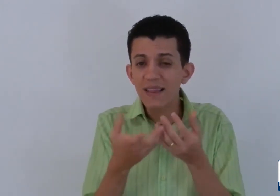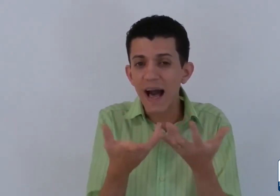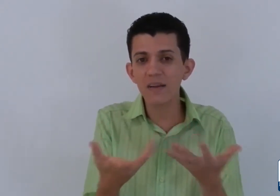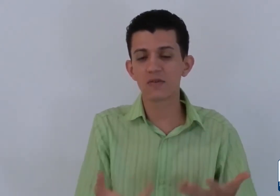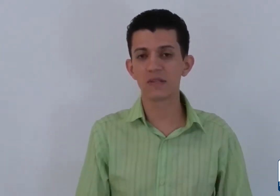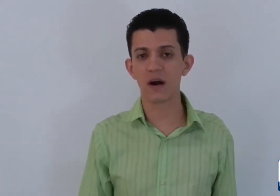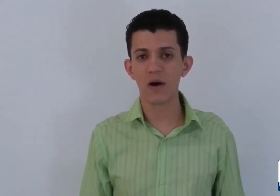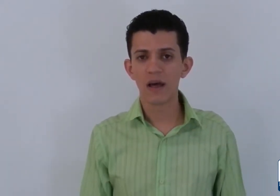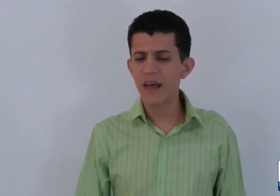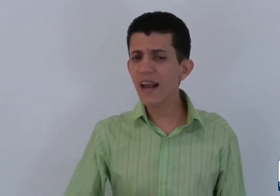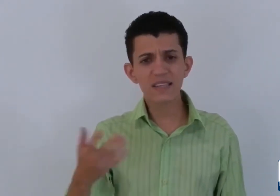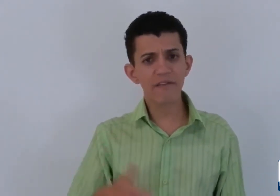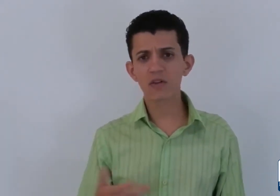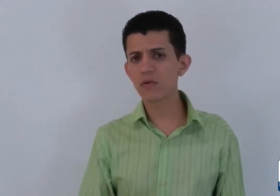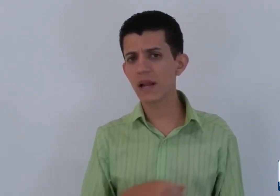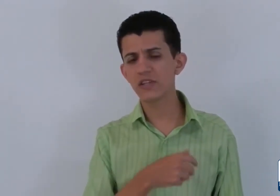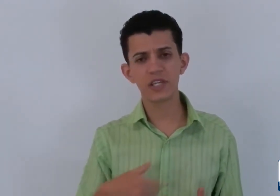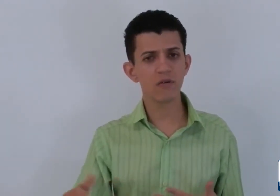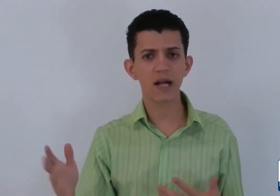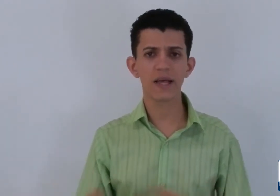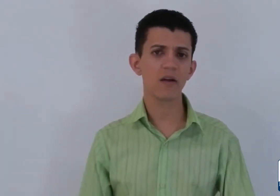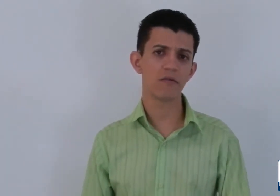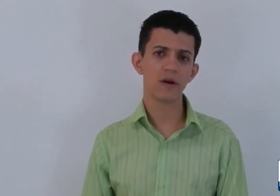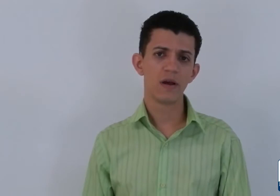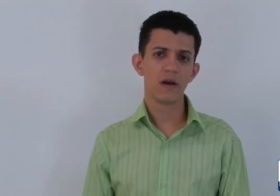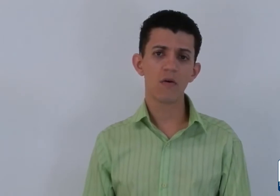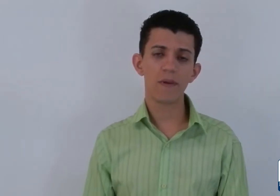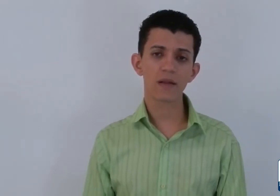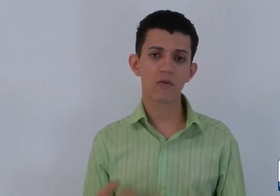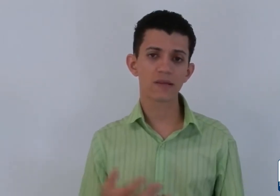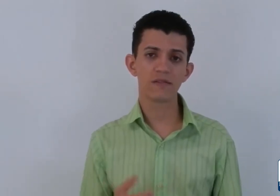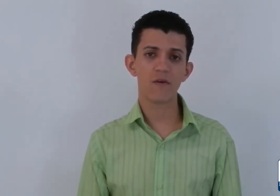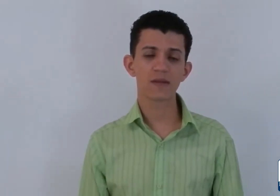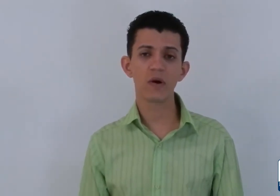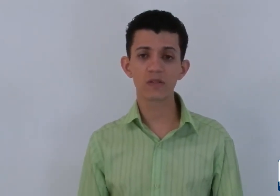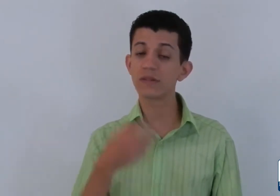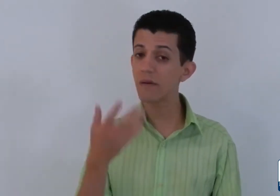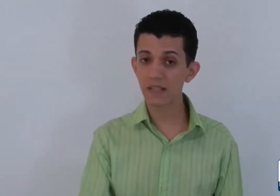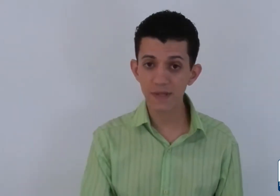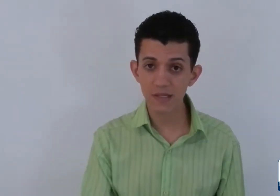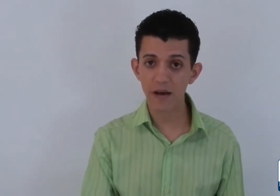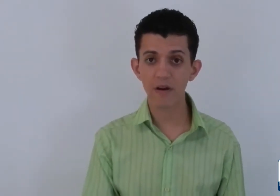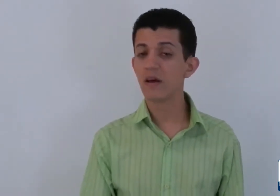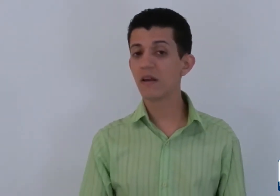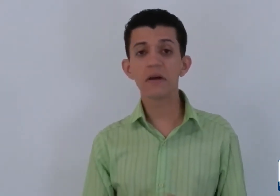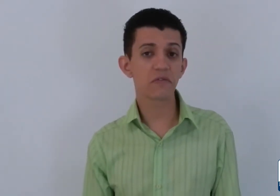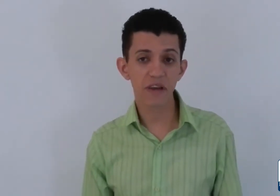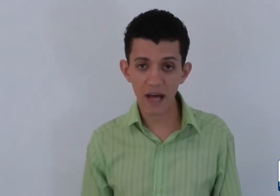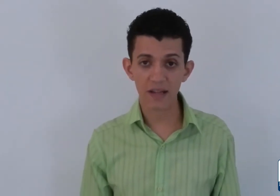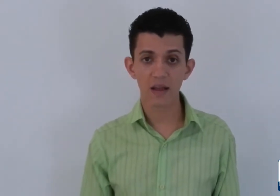detalhes do sinal. E ela escrevia tudo, ela enchia um caderno completo com essas informações, e quando ela mais precisava, não resolvia nada.